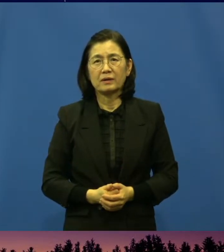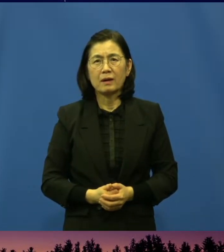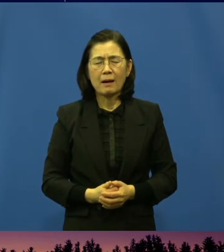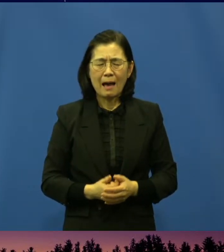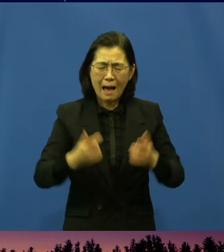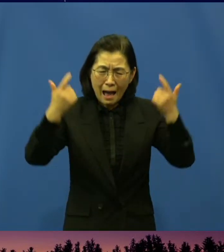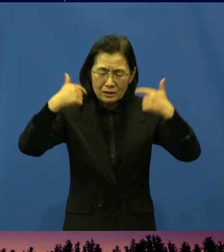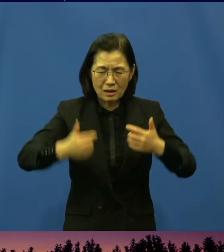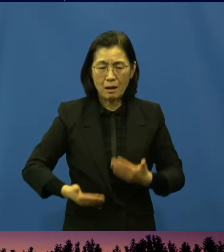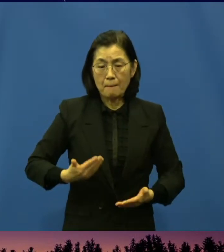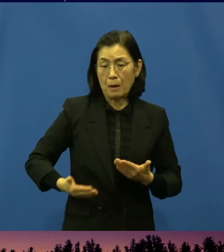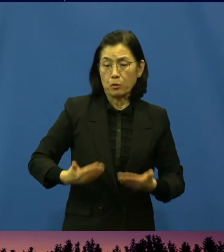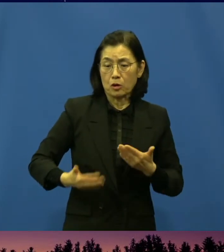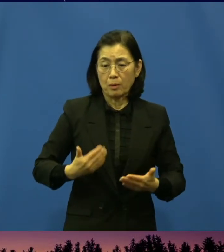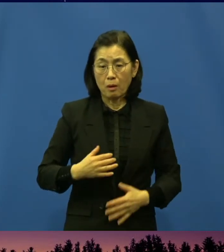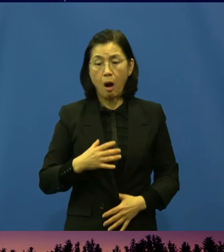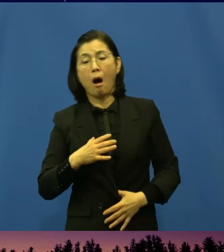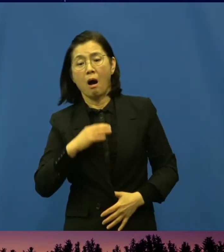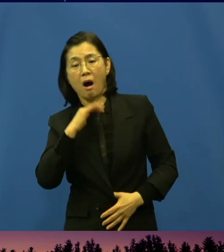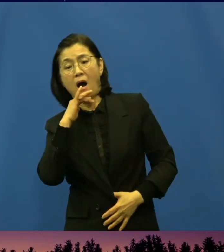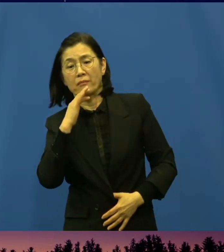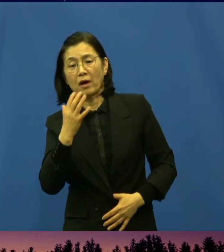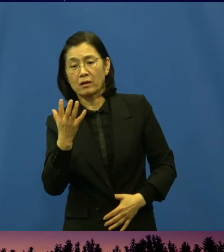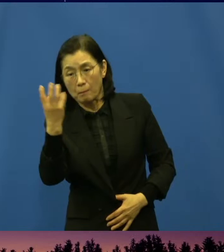오, 내가 벌써 이렇게 나이 먹었네 뭐 이러고